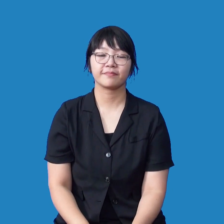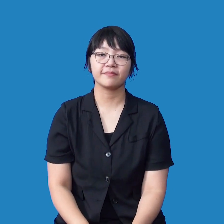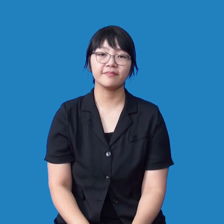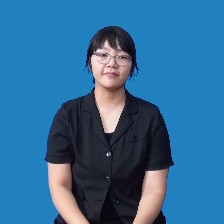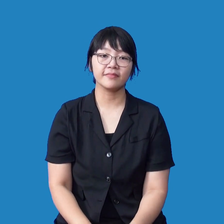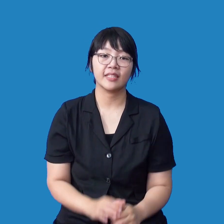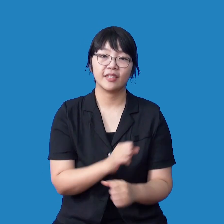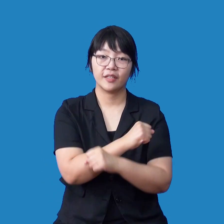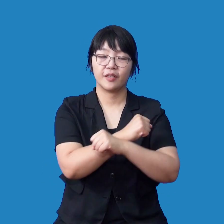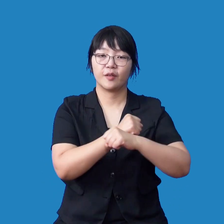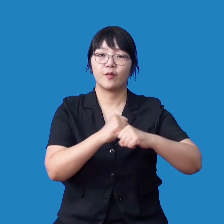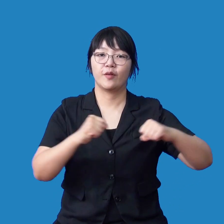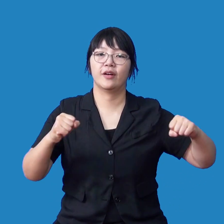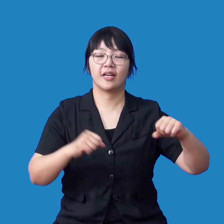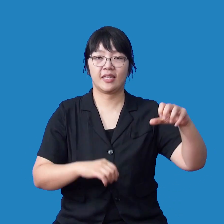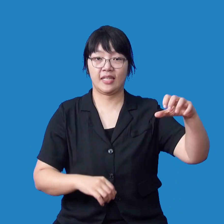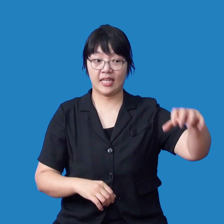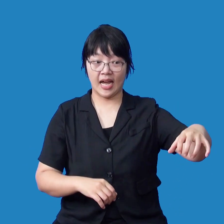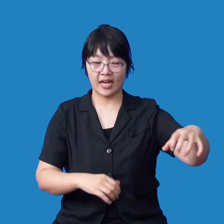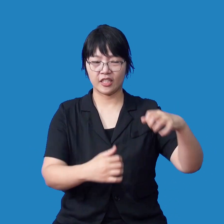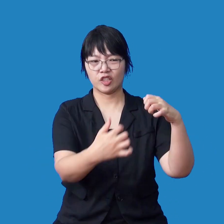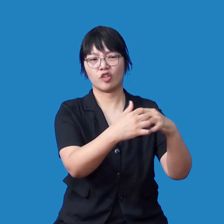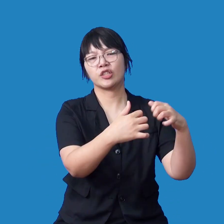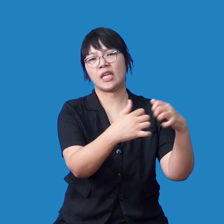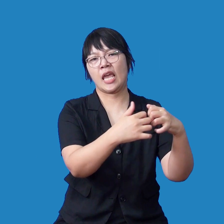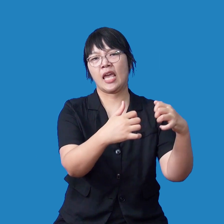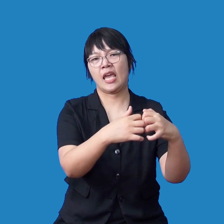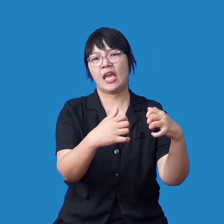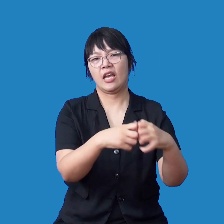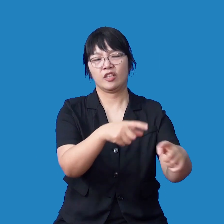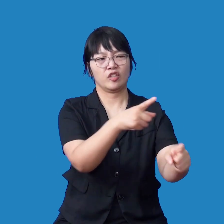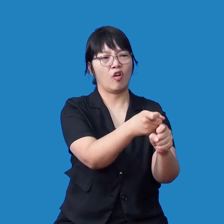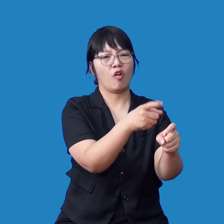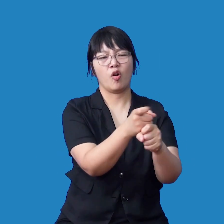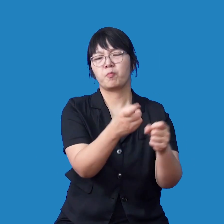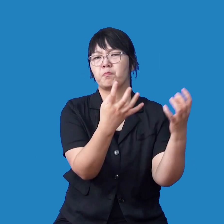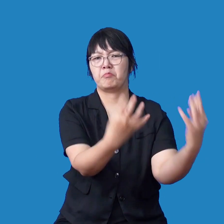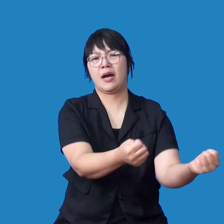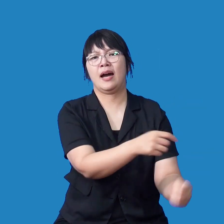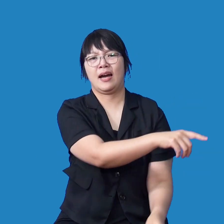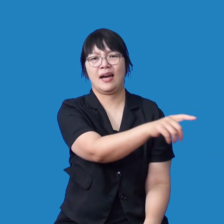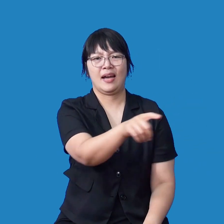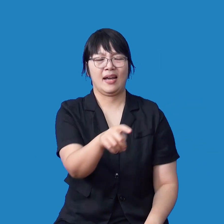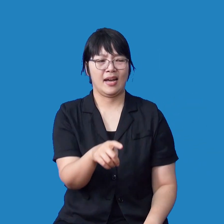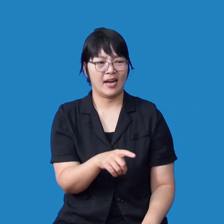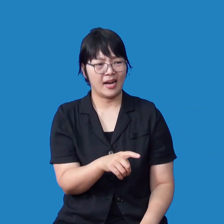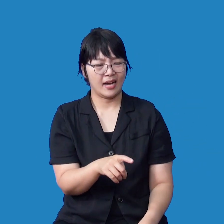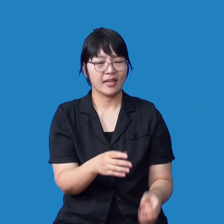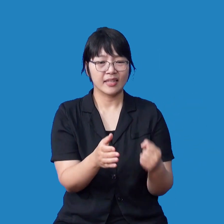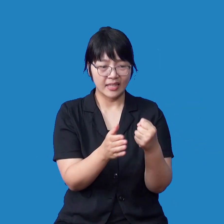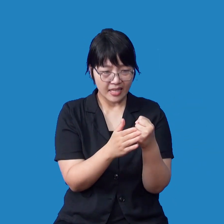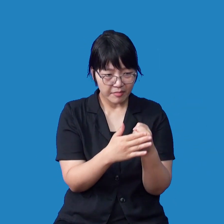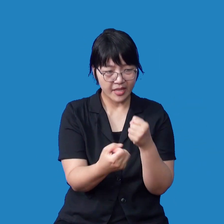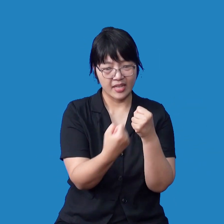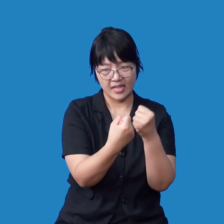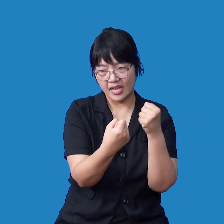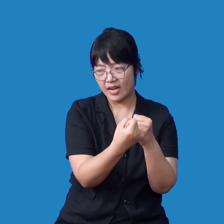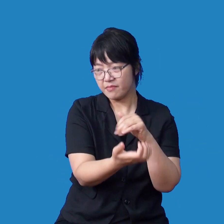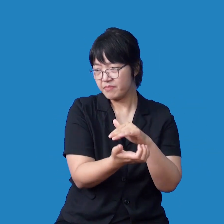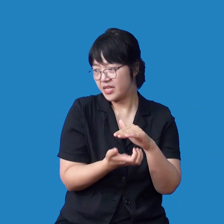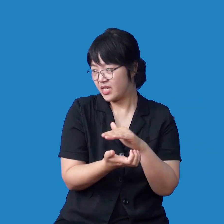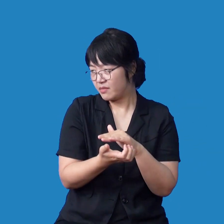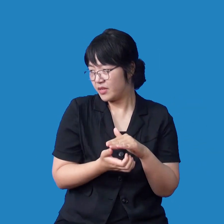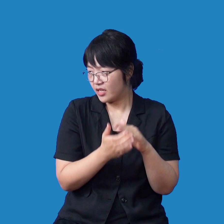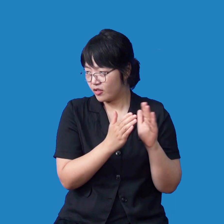자, 이 광야에는 전쟁의 위협이 도사리고 있었고, 따라서 이 전쟁을 대비하는 것은